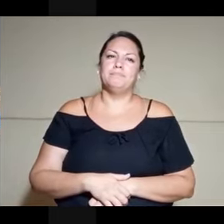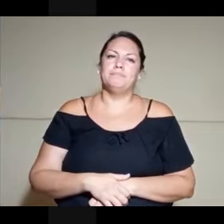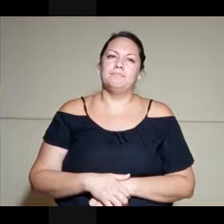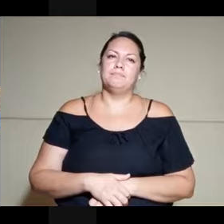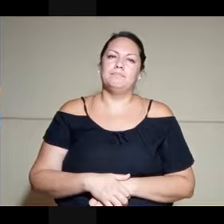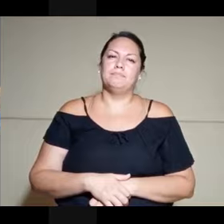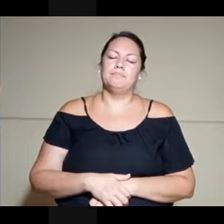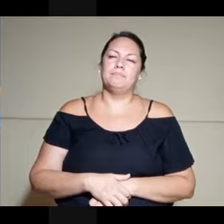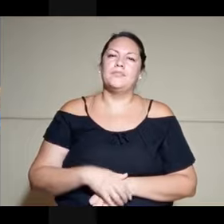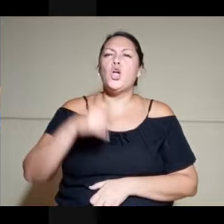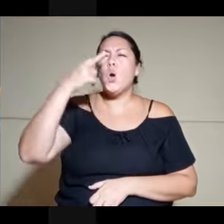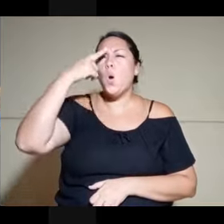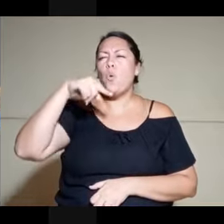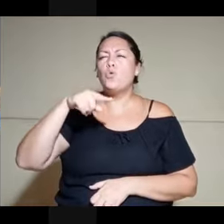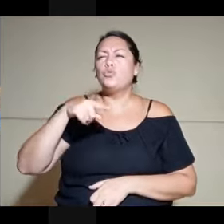siguen?